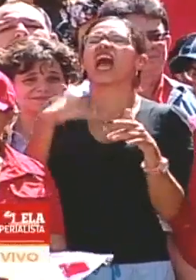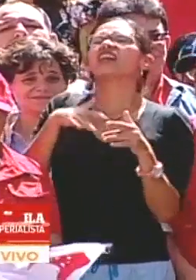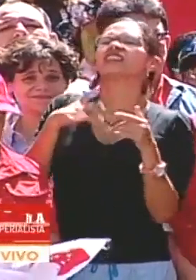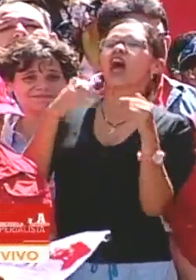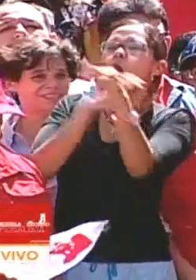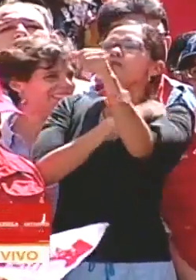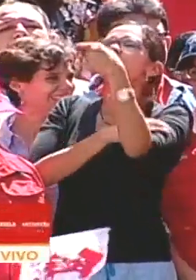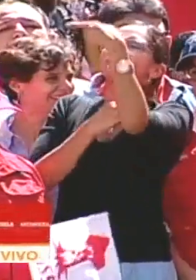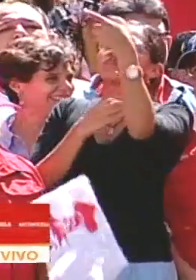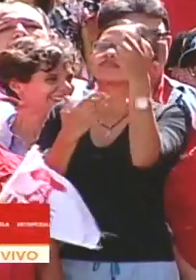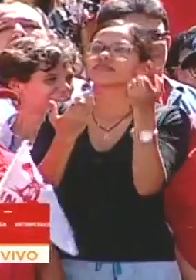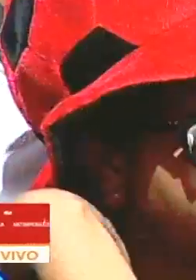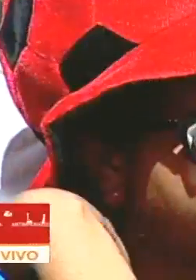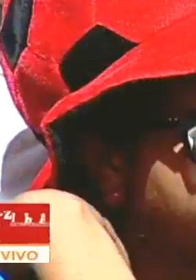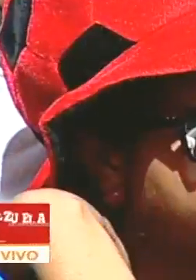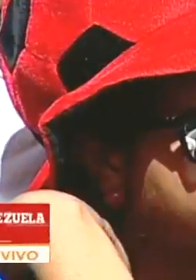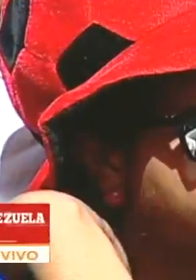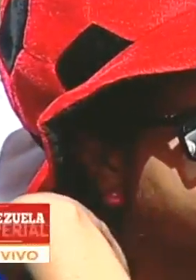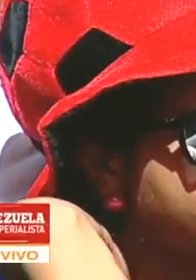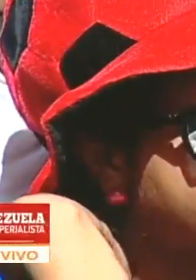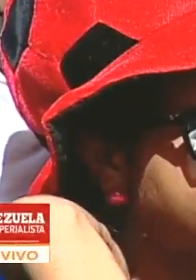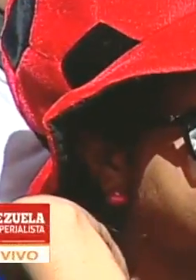ellos?